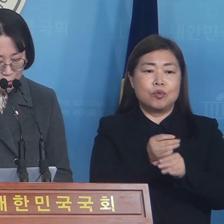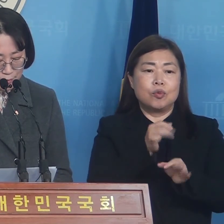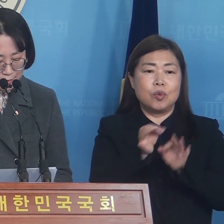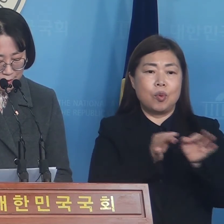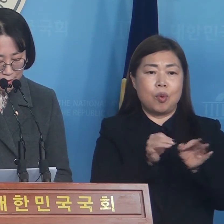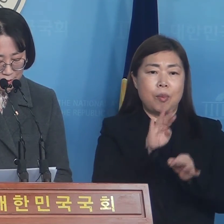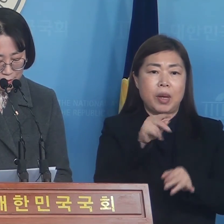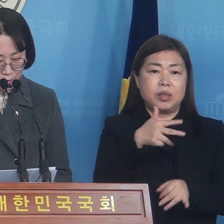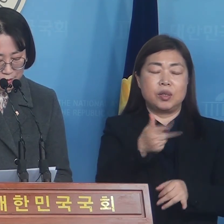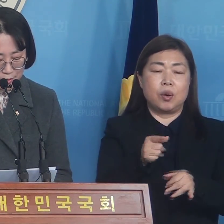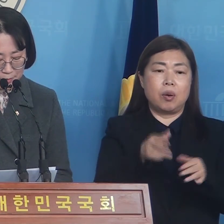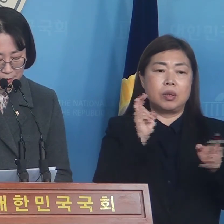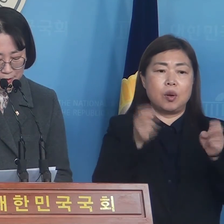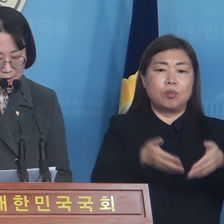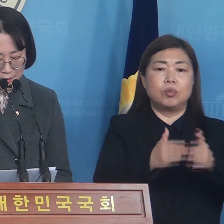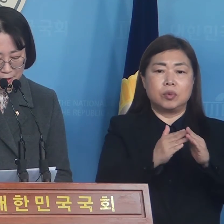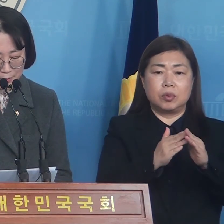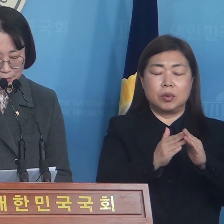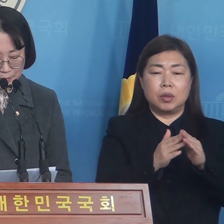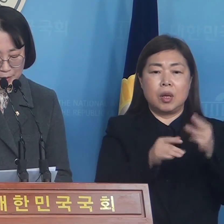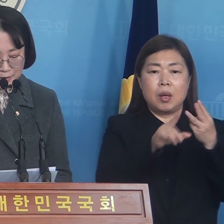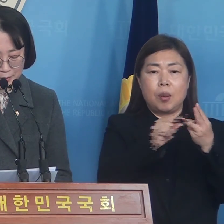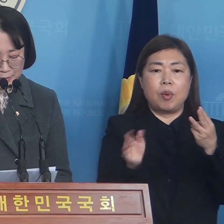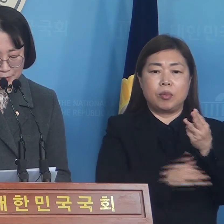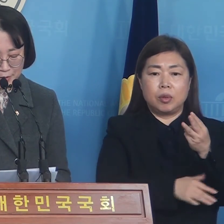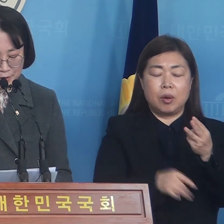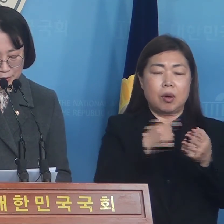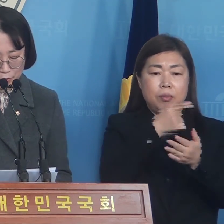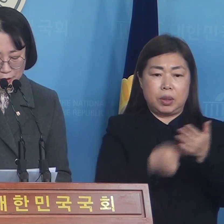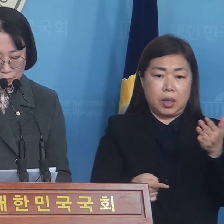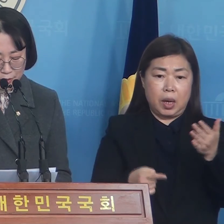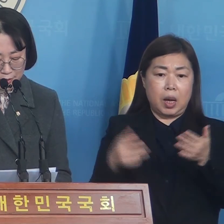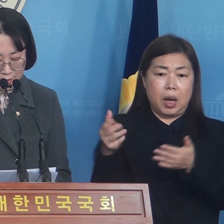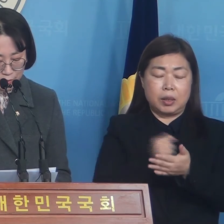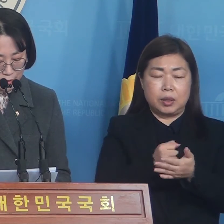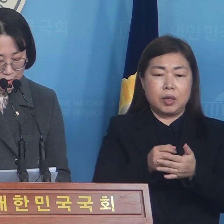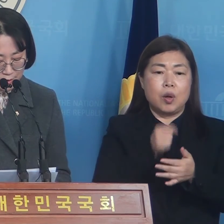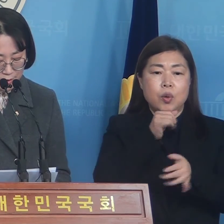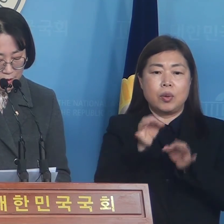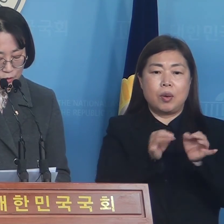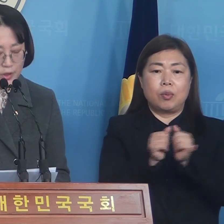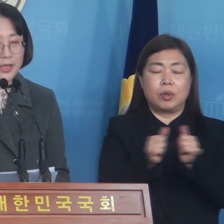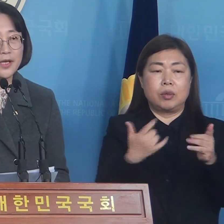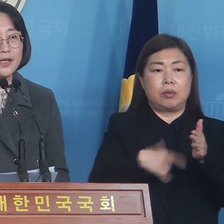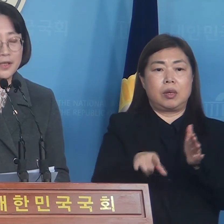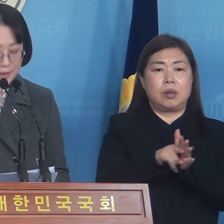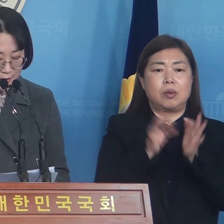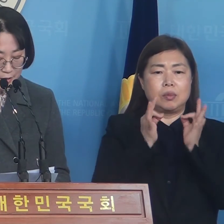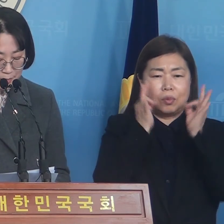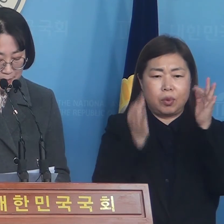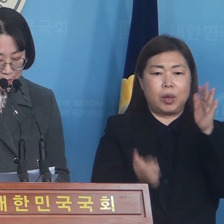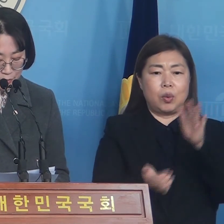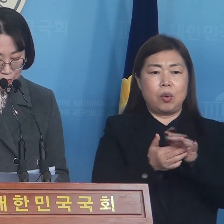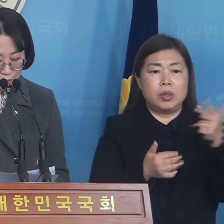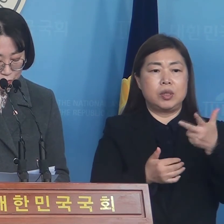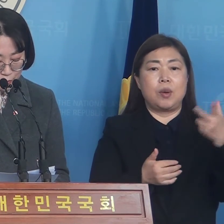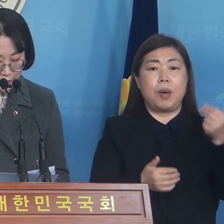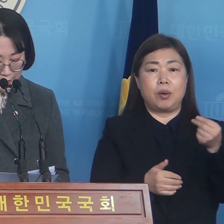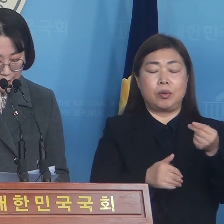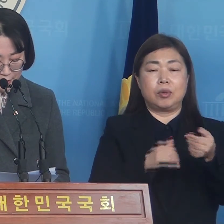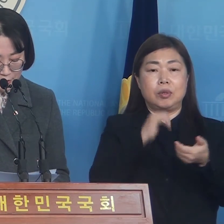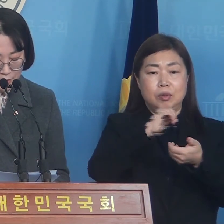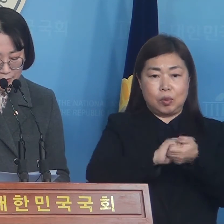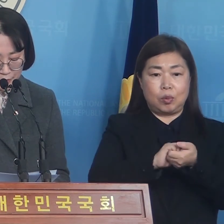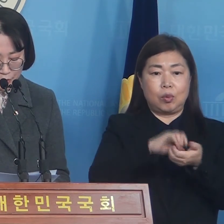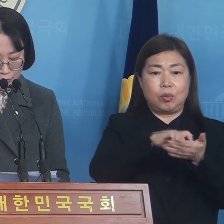오늘 3월부터 이 도시정비 재생사업으로 피해를 입은 소상공인들을 위해서 최대 7천만 원